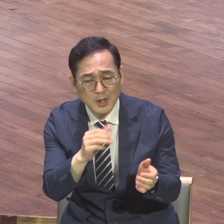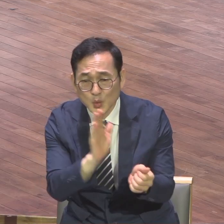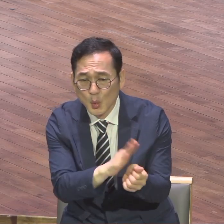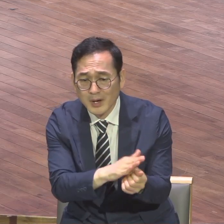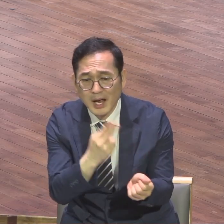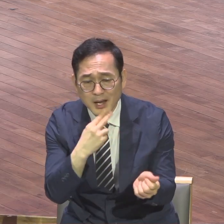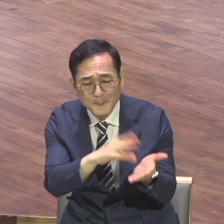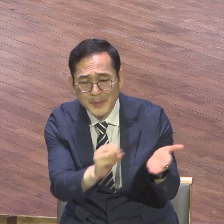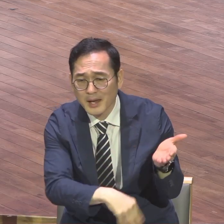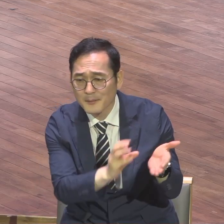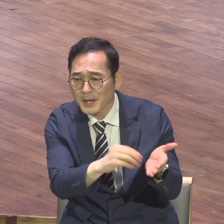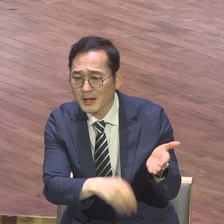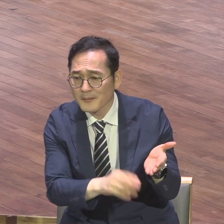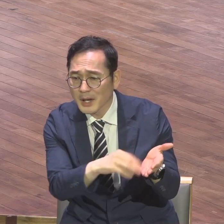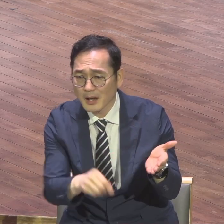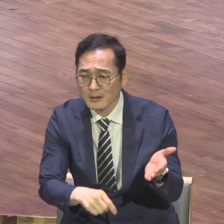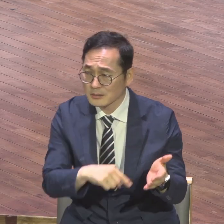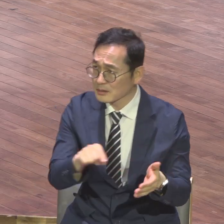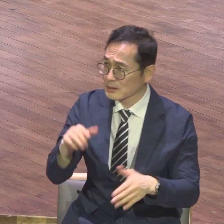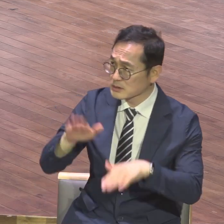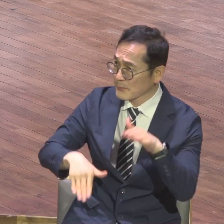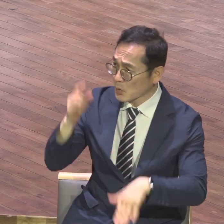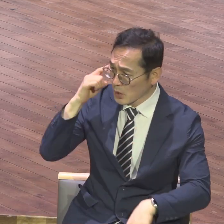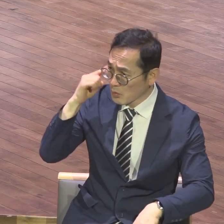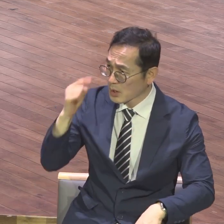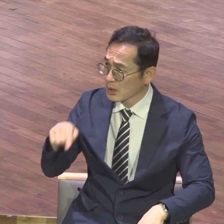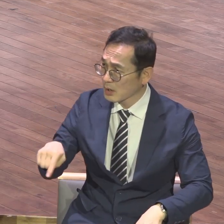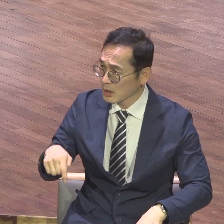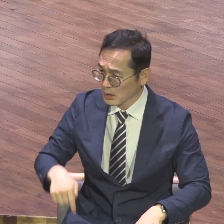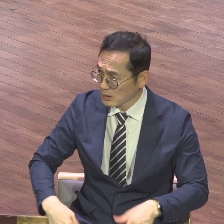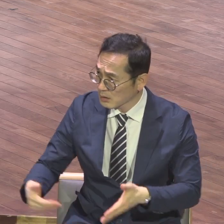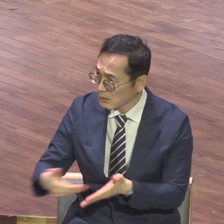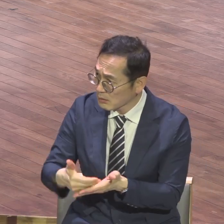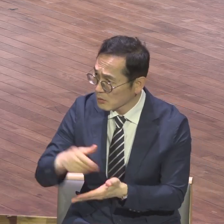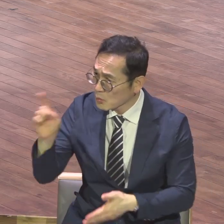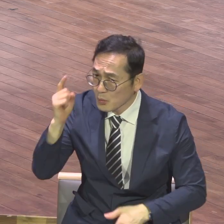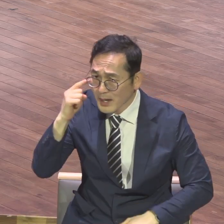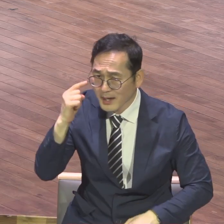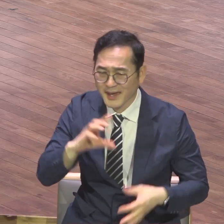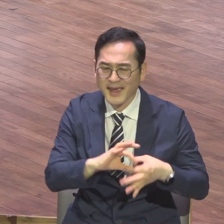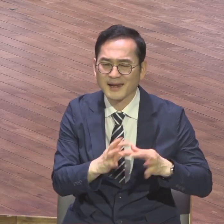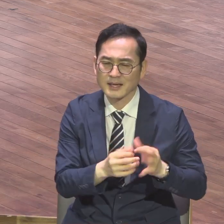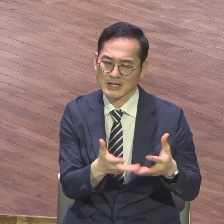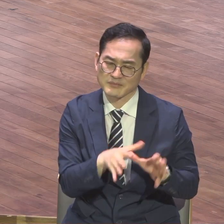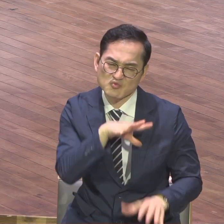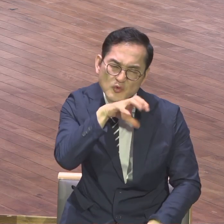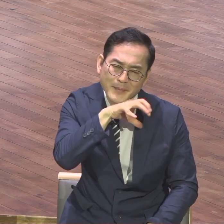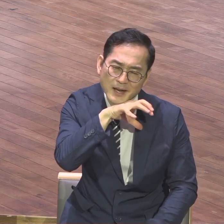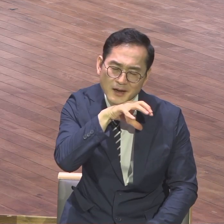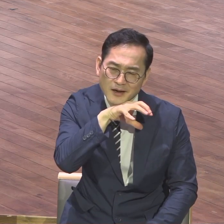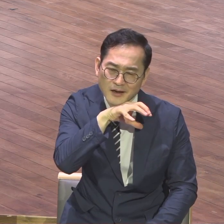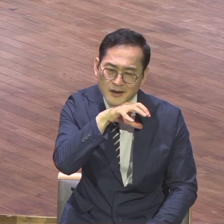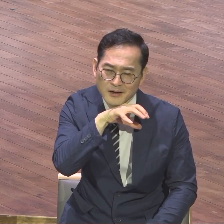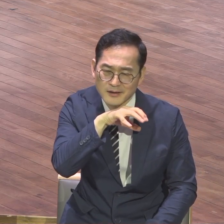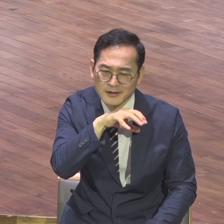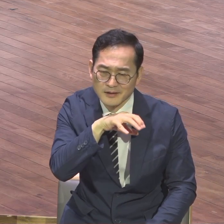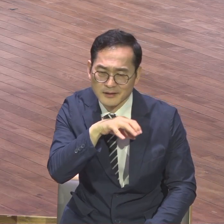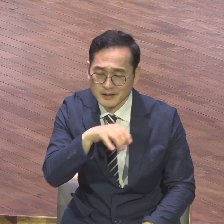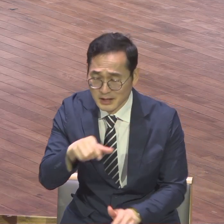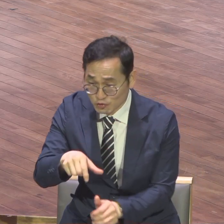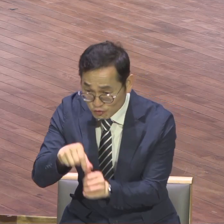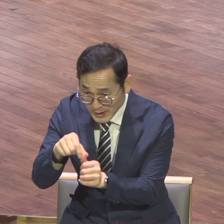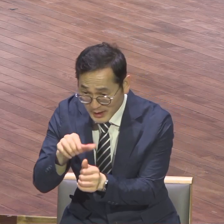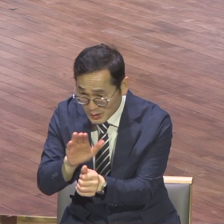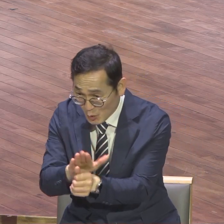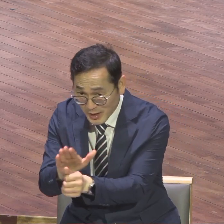그렇게 차별하냐? 그런데 이런 구제 문제 이면에는요 더